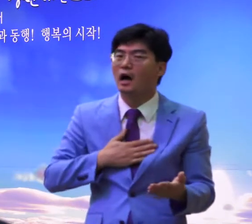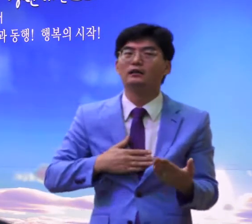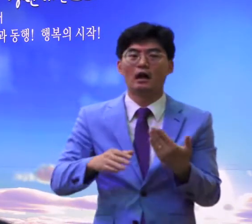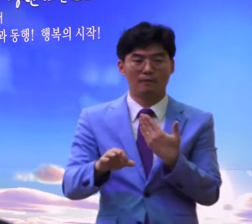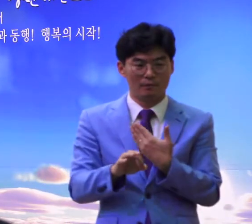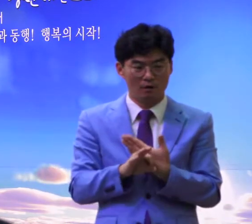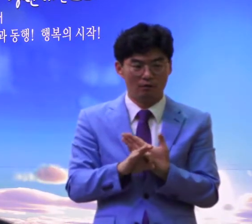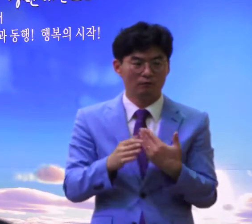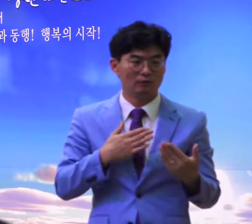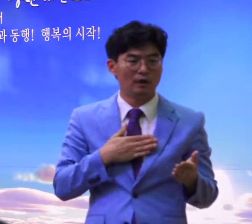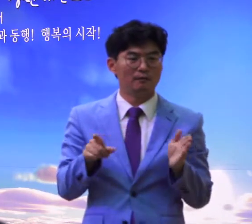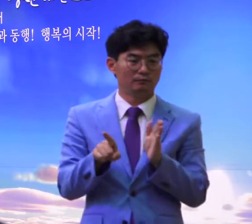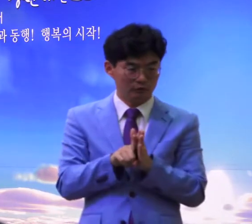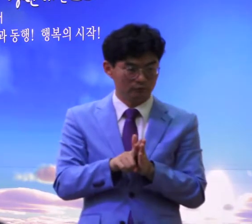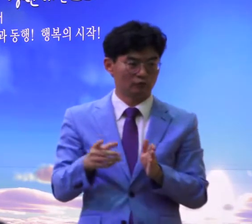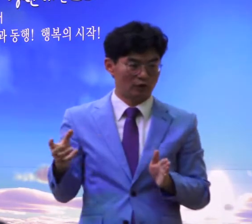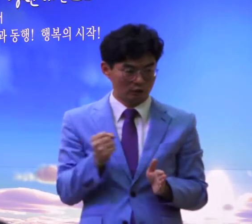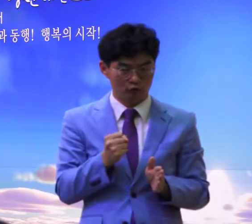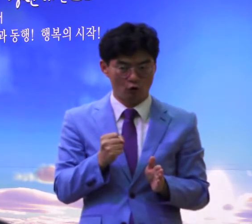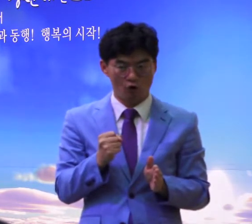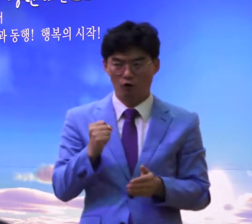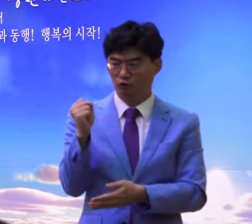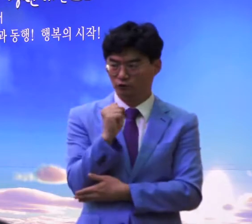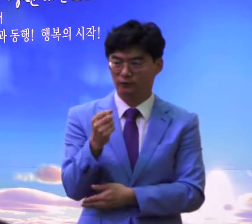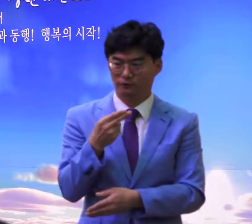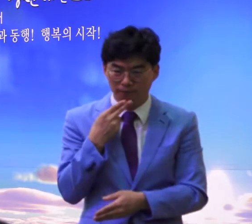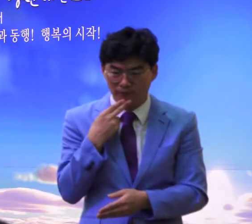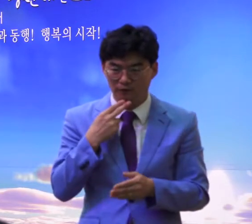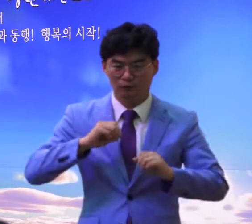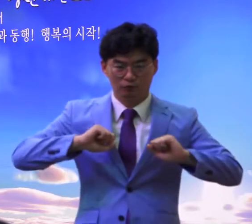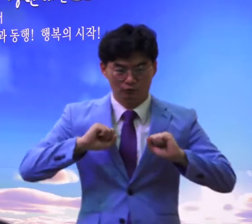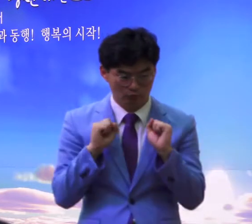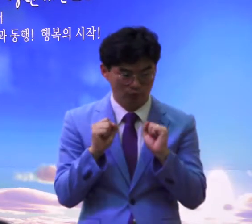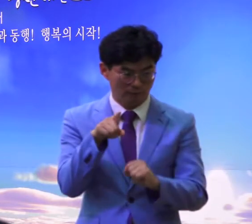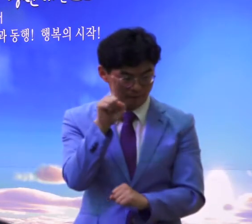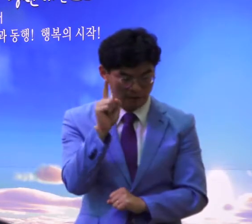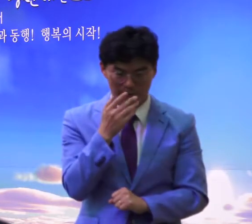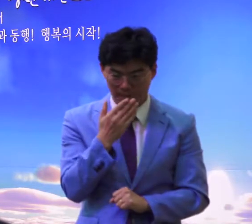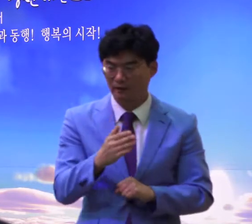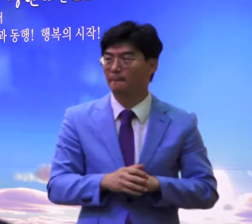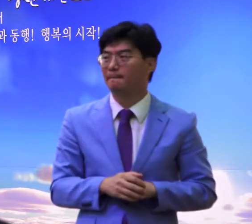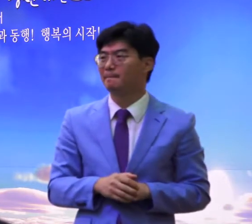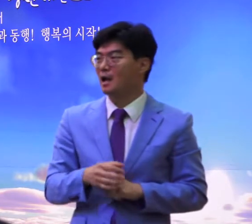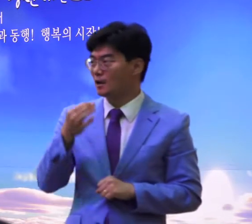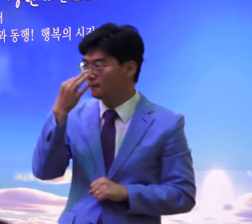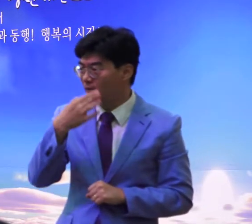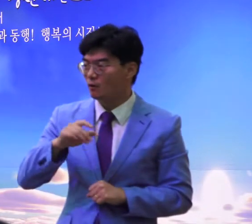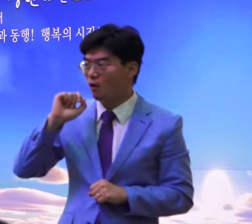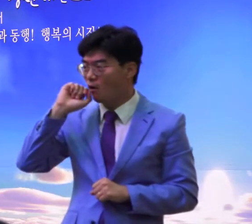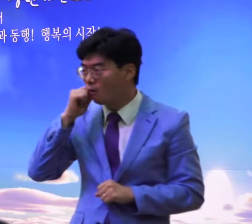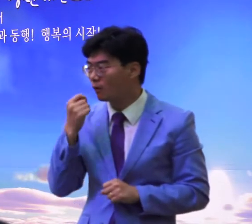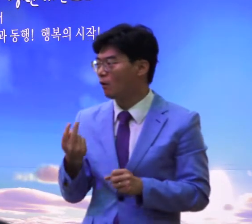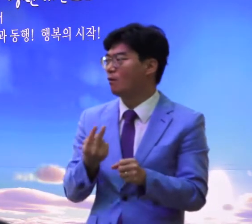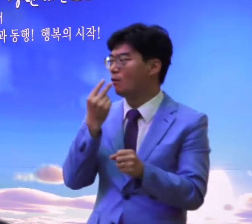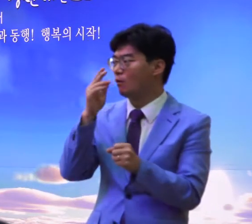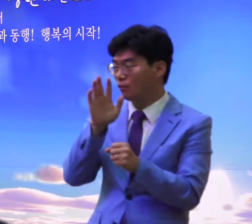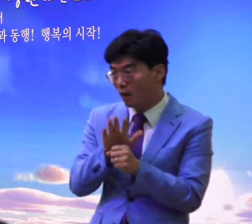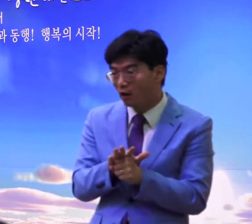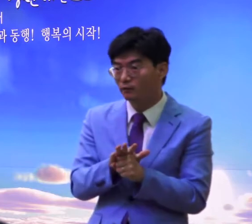확고한 믿음을 갖게 될 것이고 그 믿음이 흔들리지 않을 것입니다. 그리고 억울하고 괴롭고